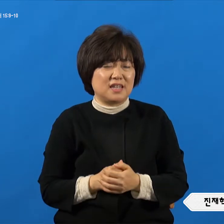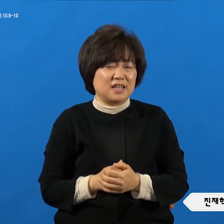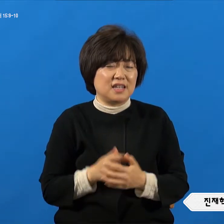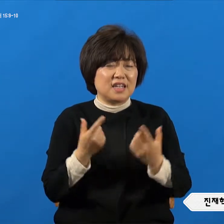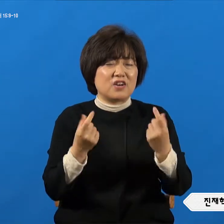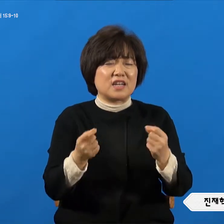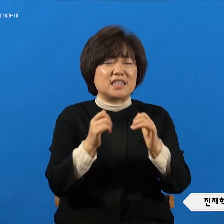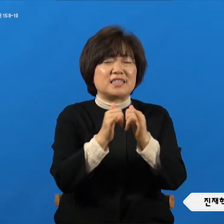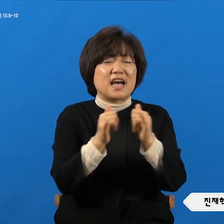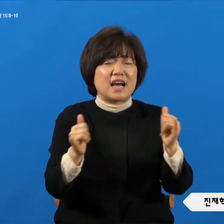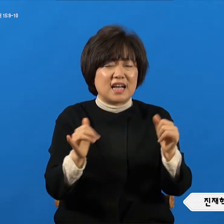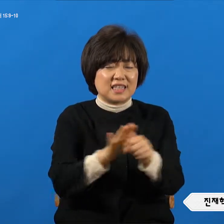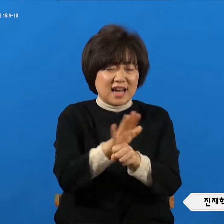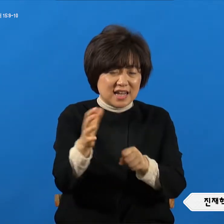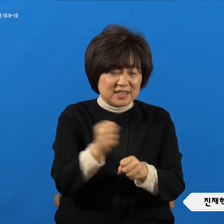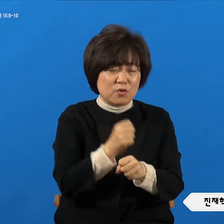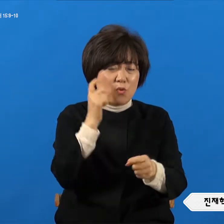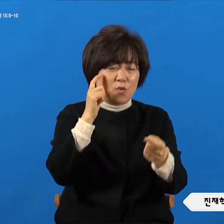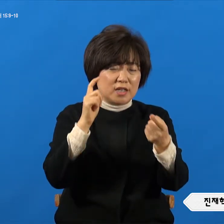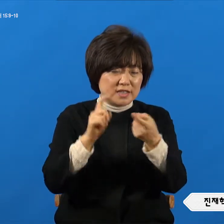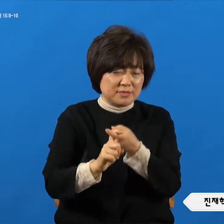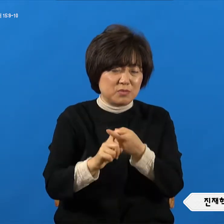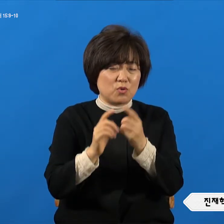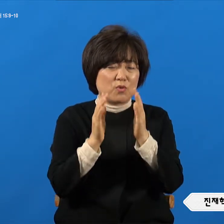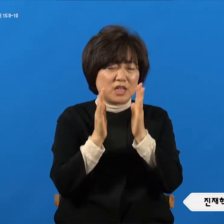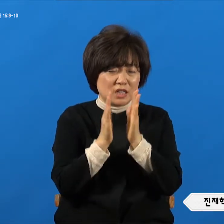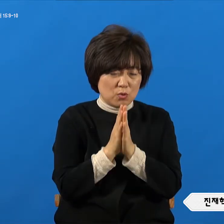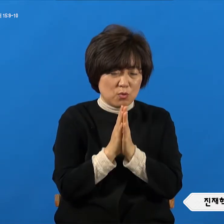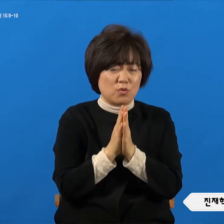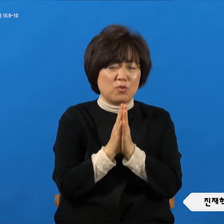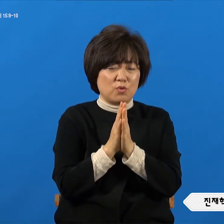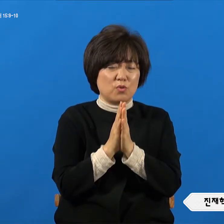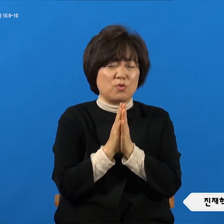사랑으로 관심으로 기도로